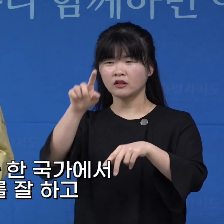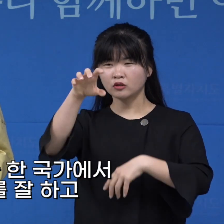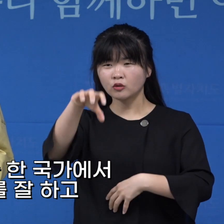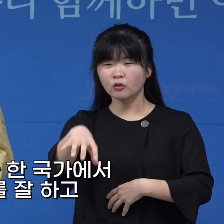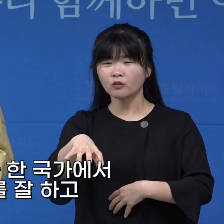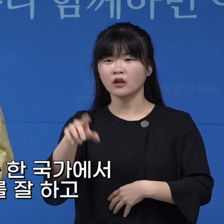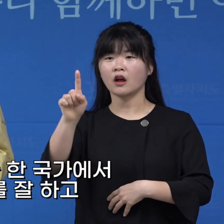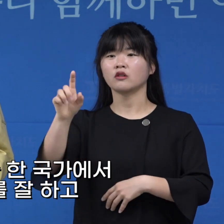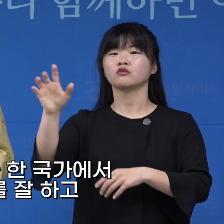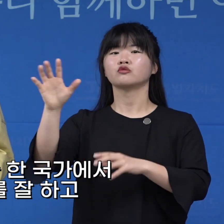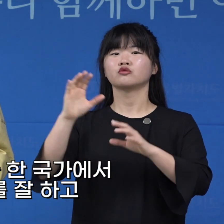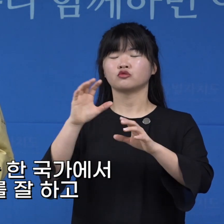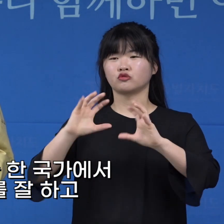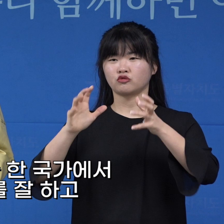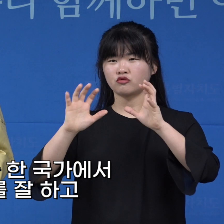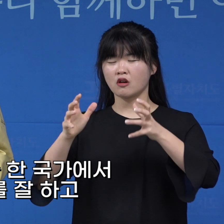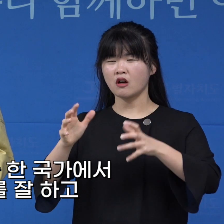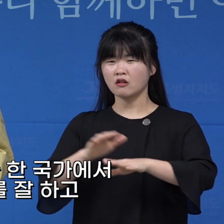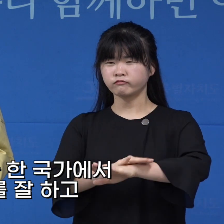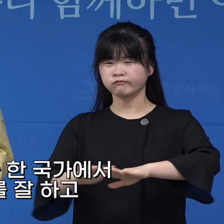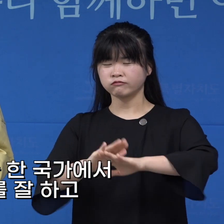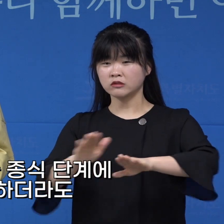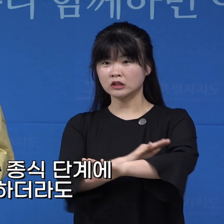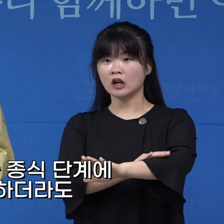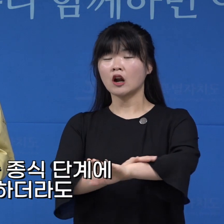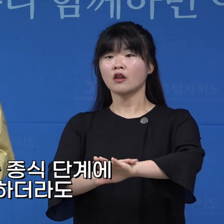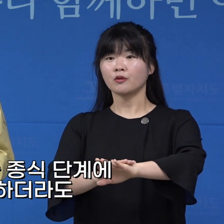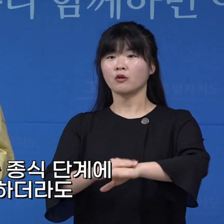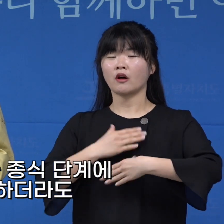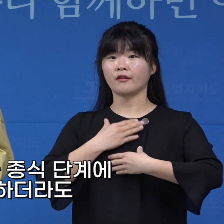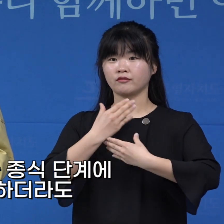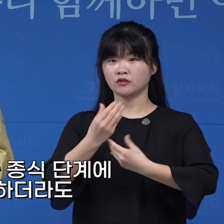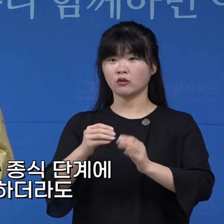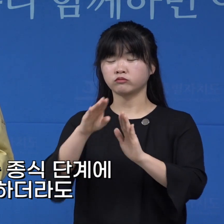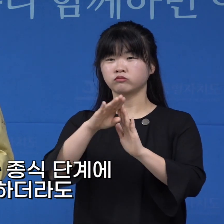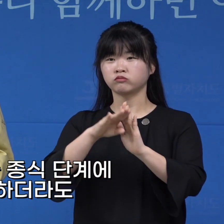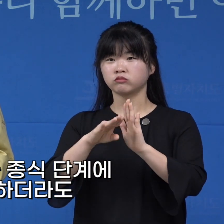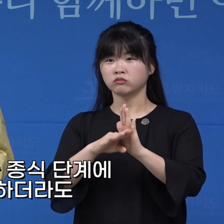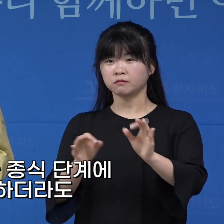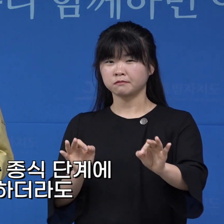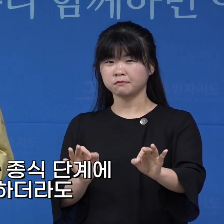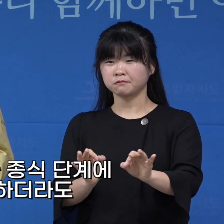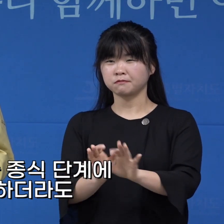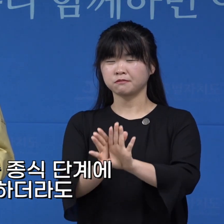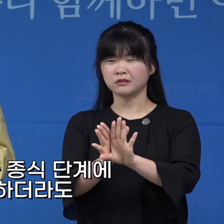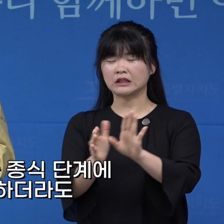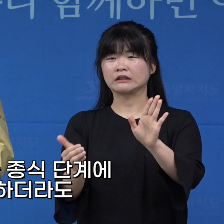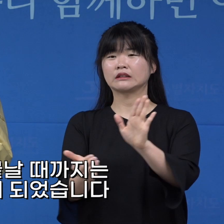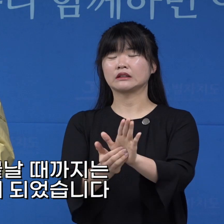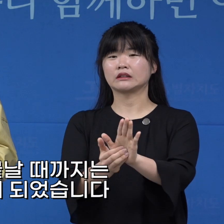지역이나 한 국가에서 아무리 대처를 잘하고 안정 단계를 지나 종식 단계에 접어들었다